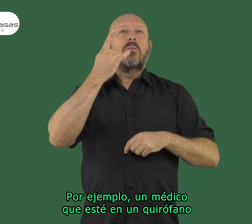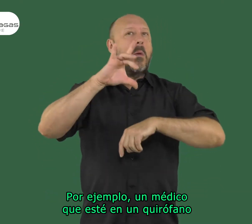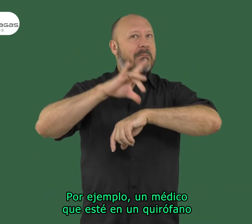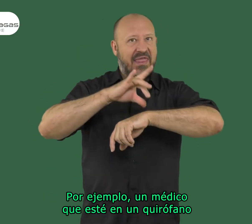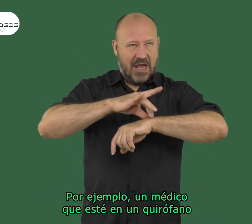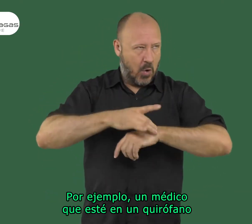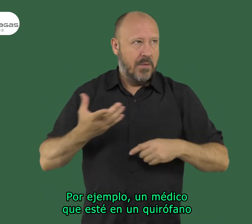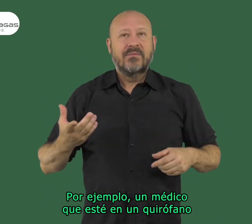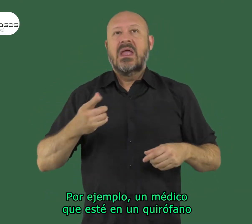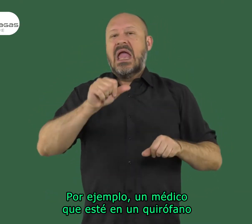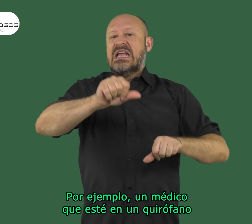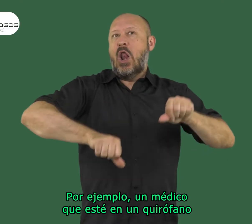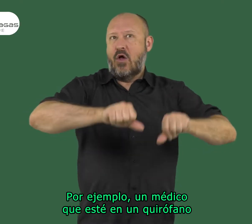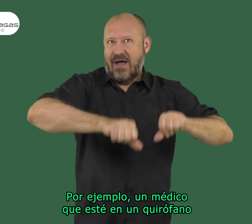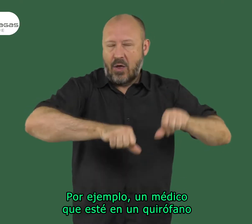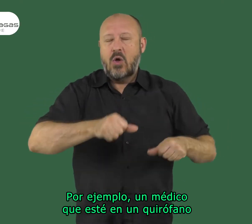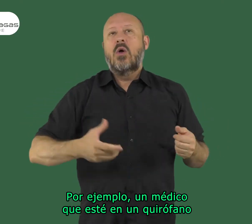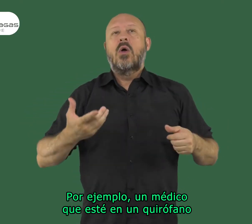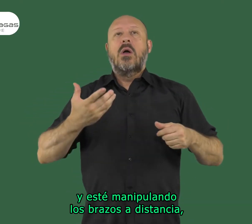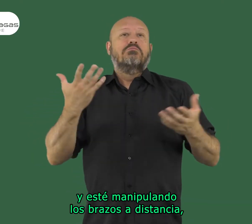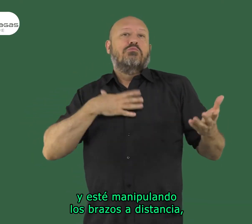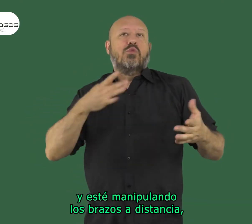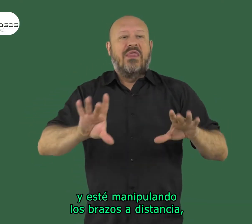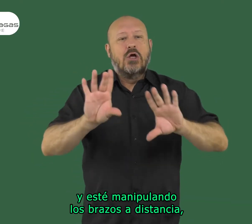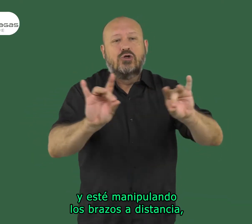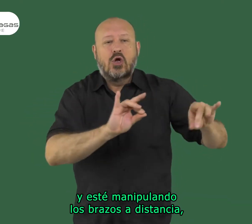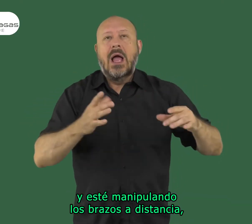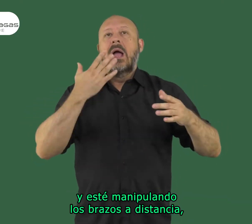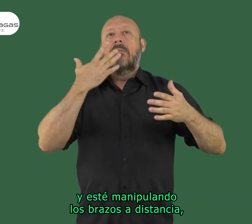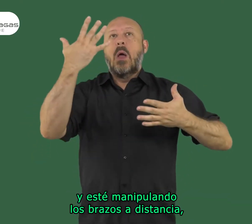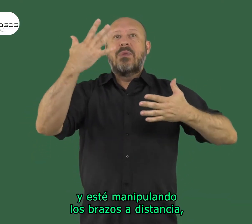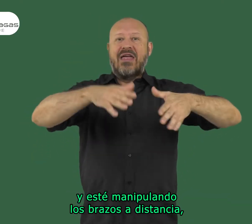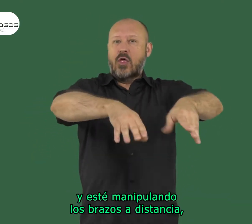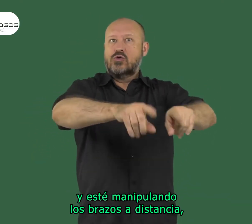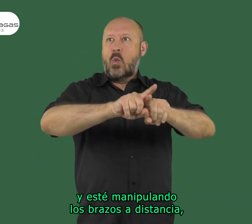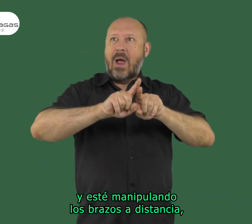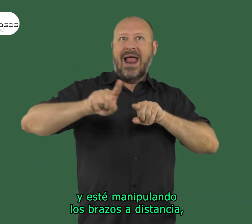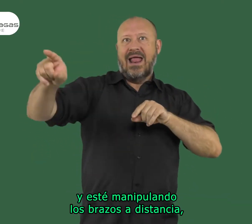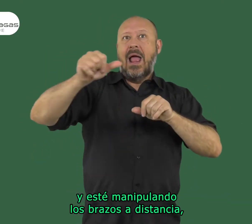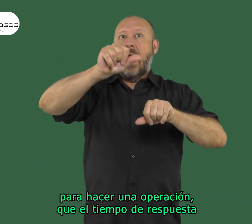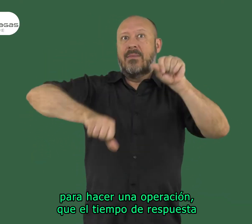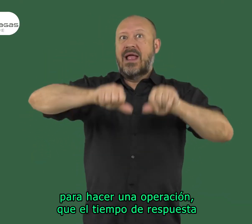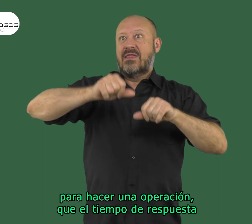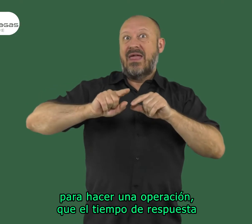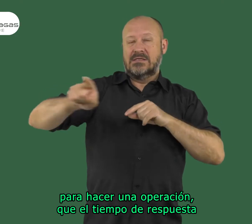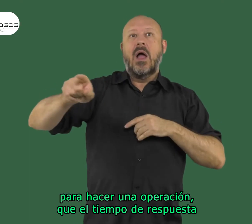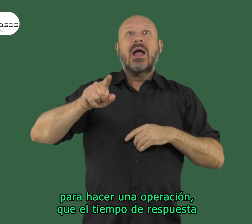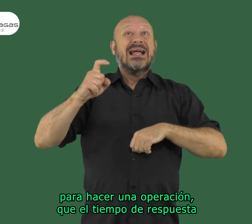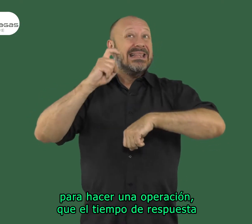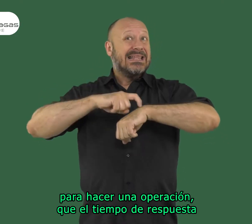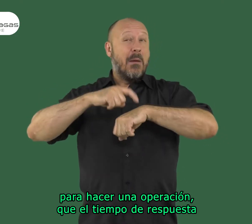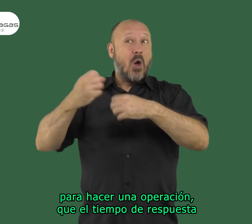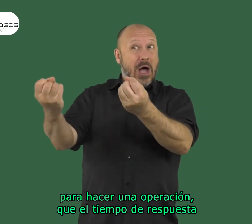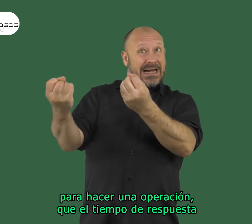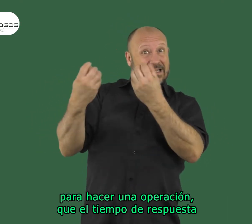distancia, por ejemplo, un médico que esté en un quirófano y esté manipulando 2 brazos a distancia para hacer una